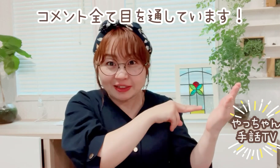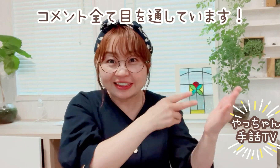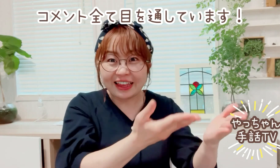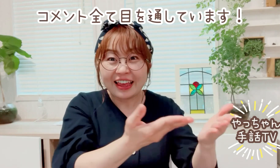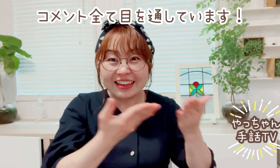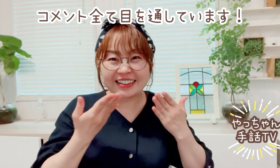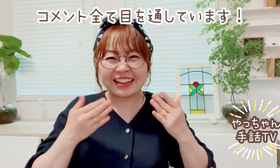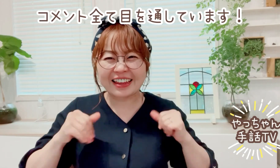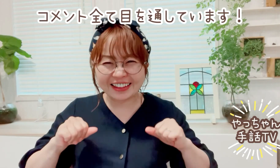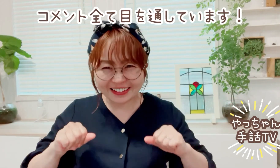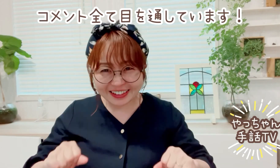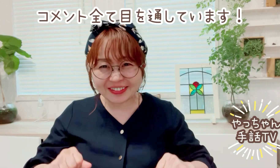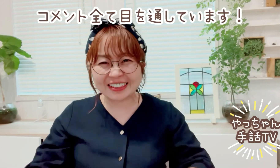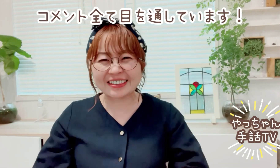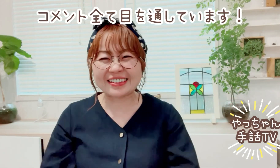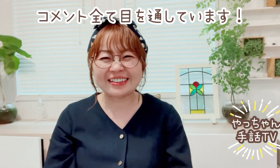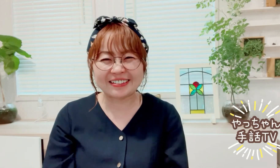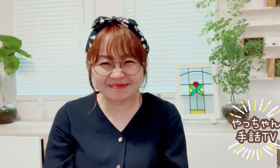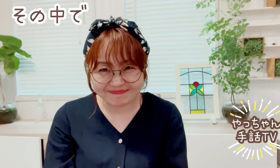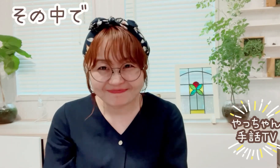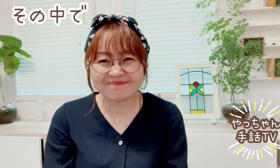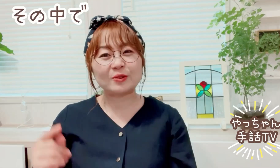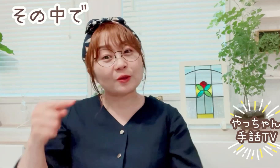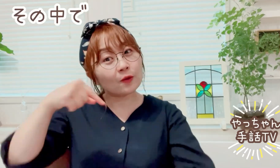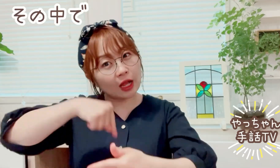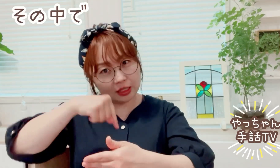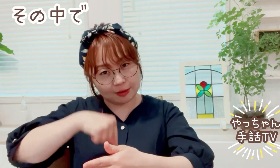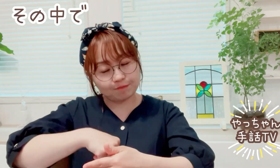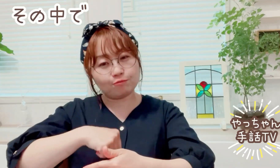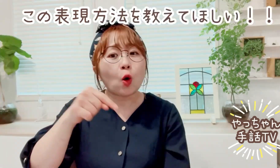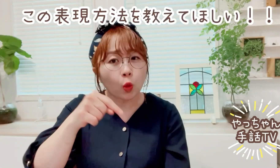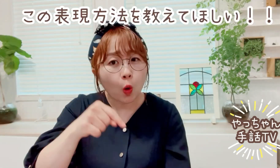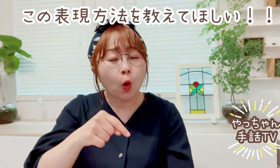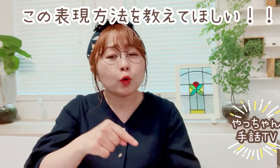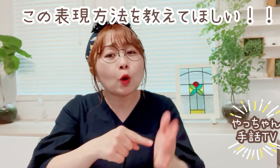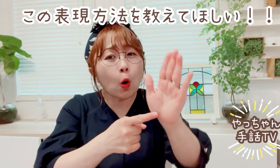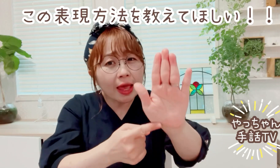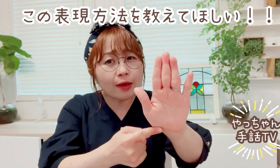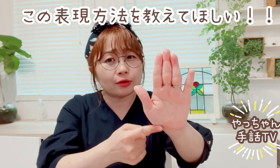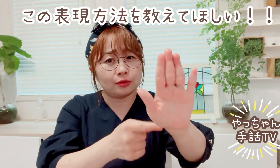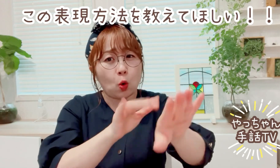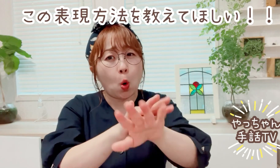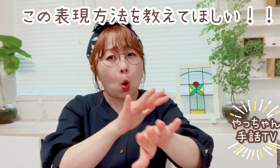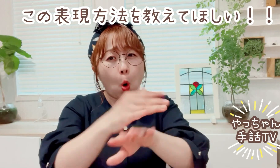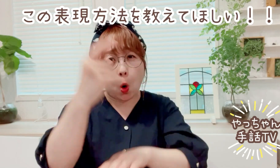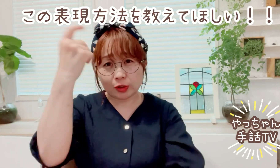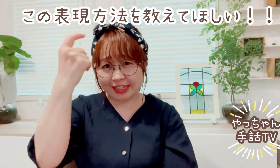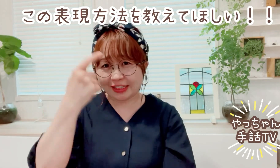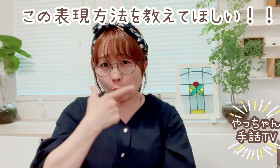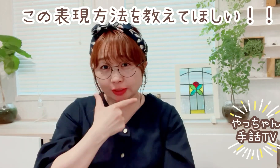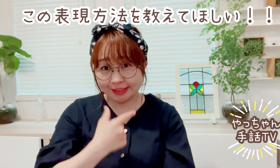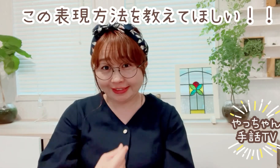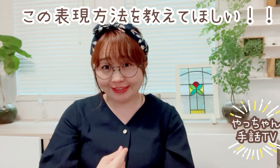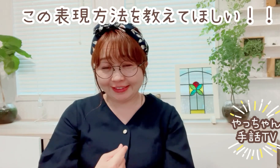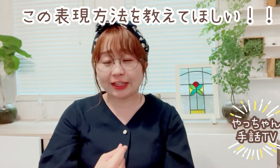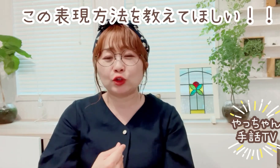ませていただいております。その中でこの表現方法教えてほしいっていう